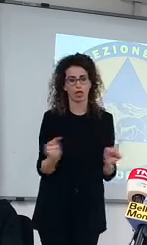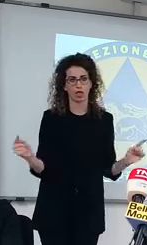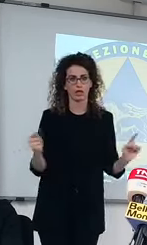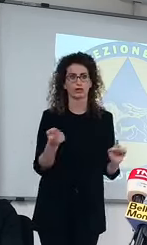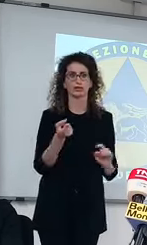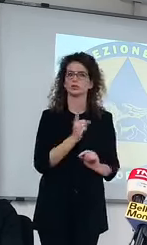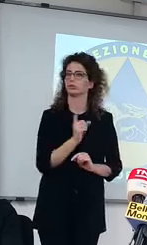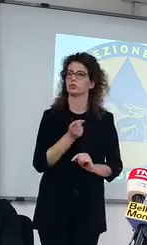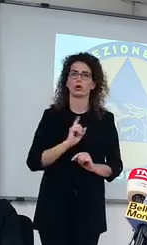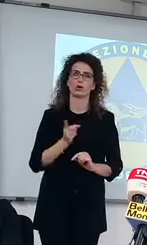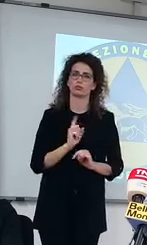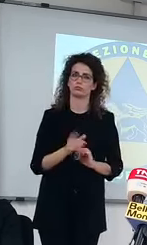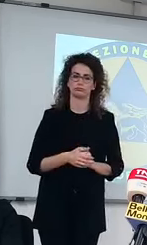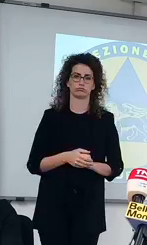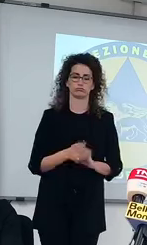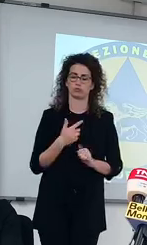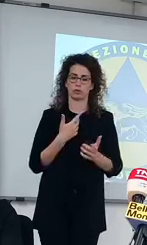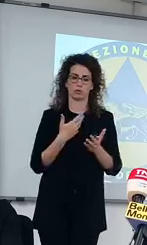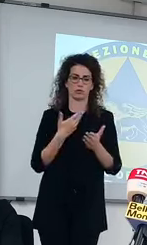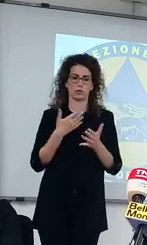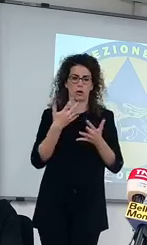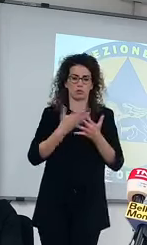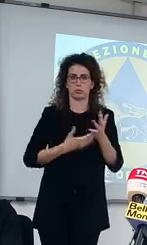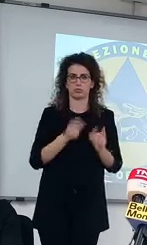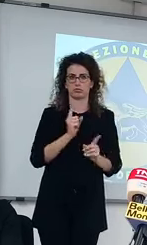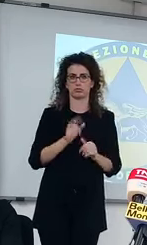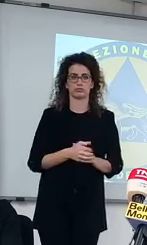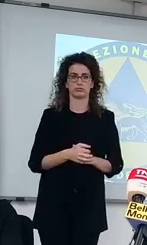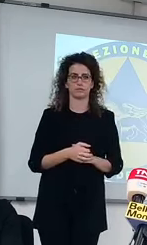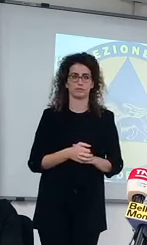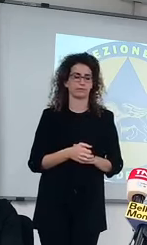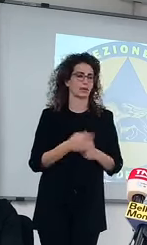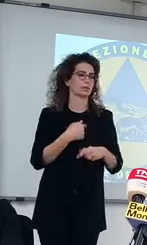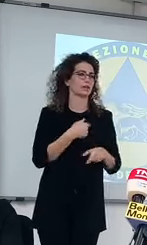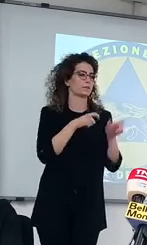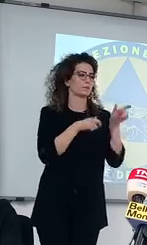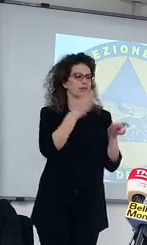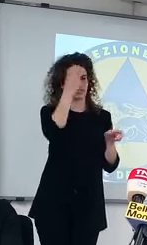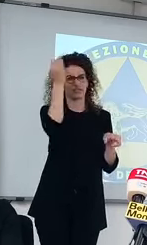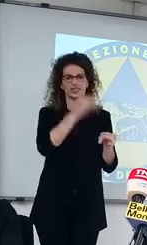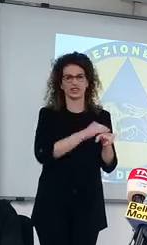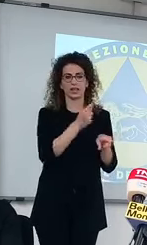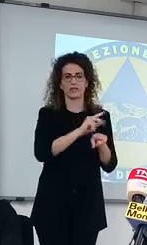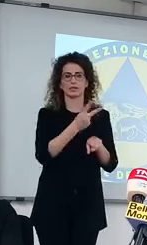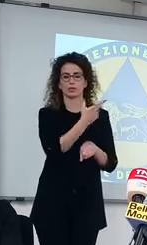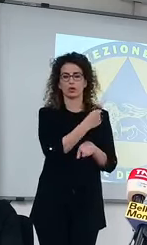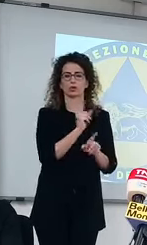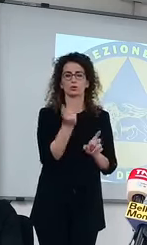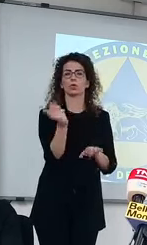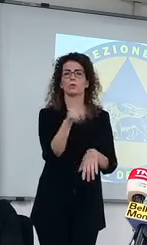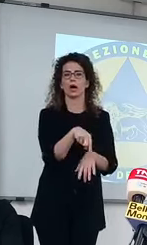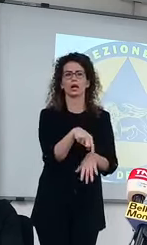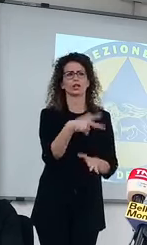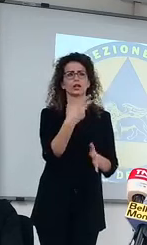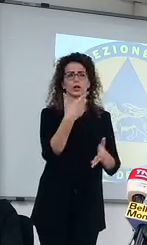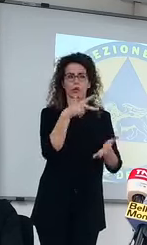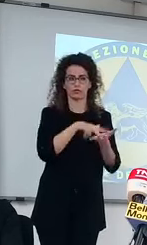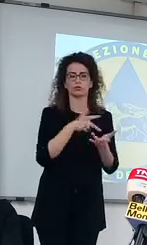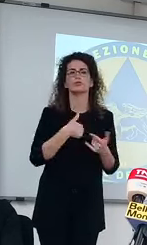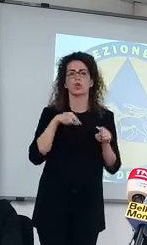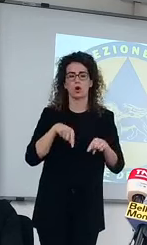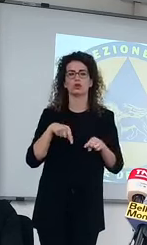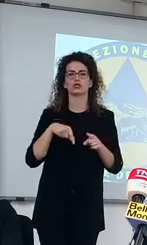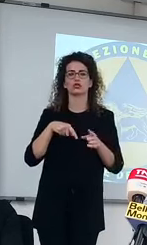abbiamo in programma questo. Quindi chi ha il richiamo fissato domani? Noi ad oggi confermiamo le date in